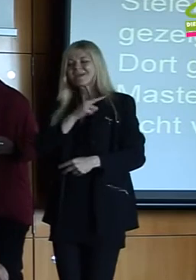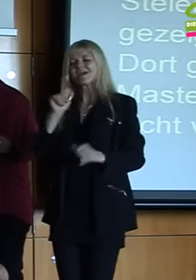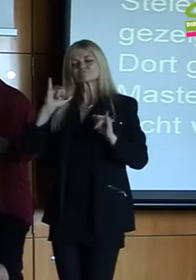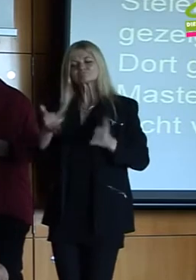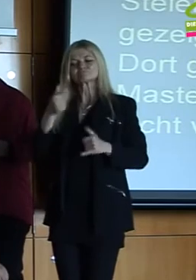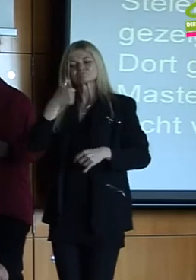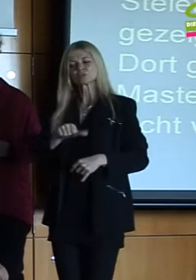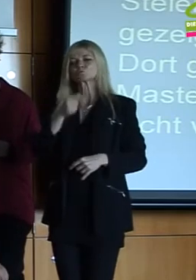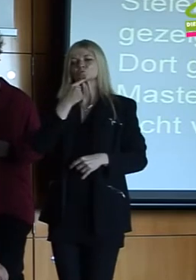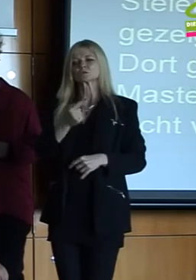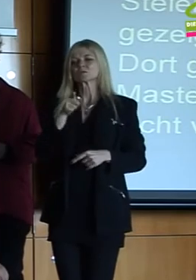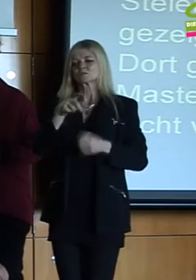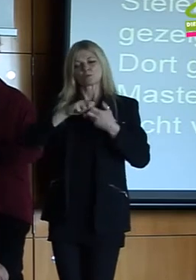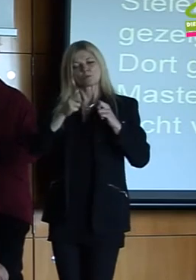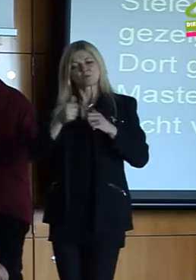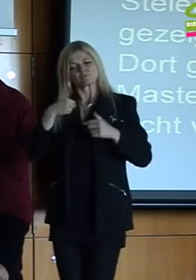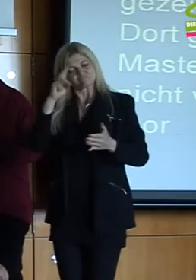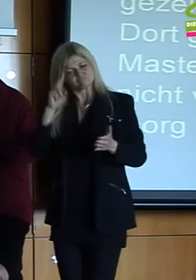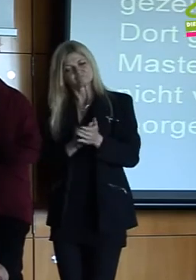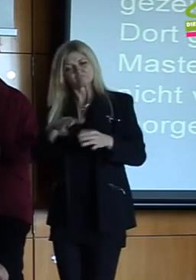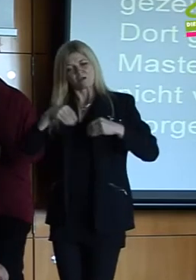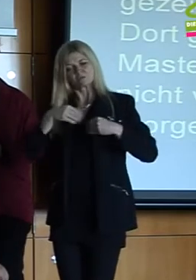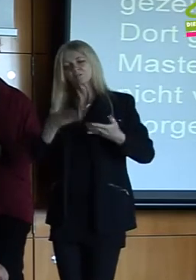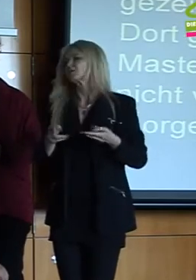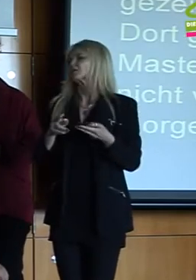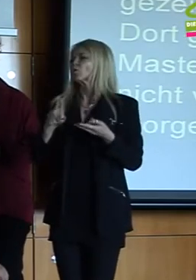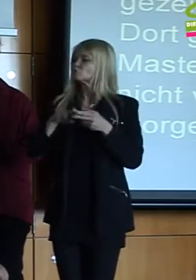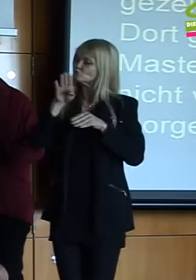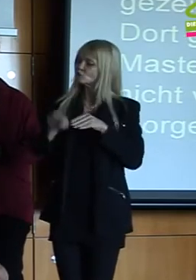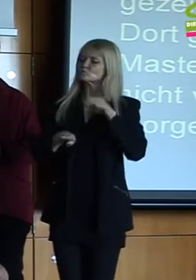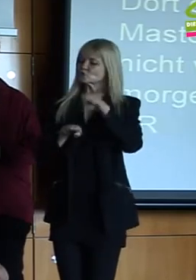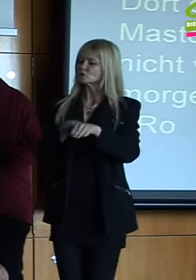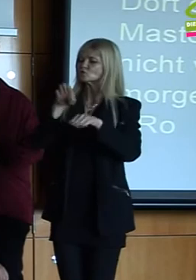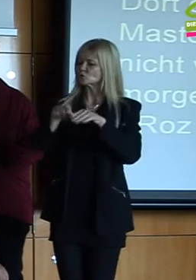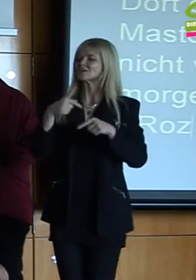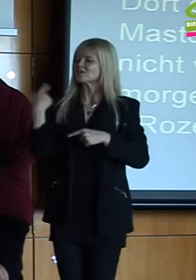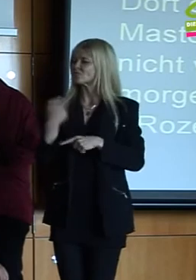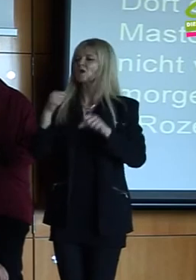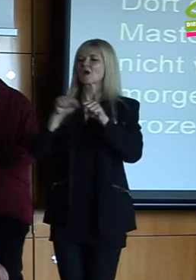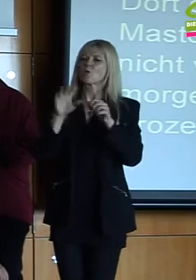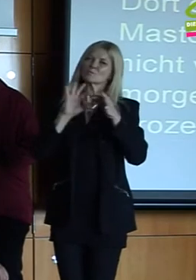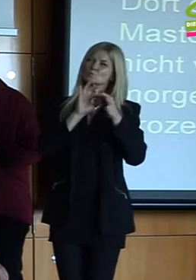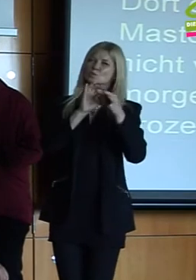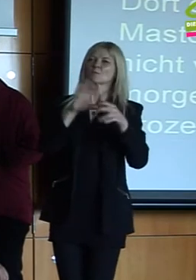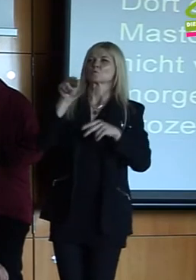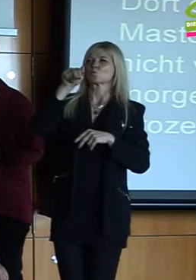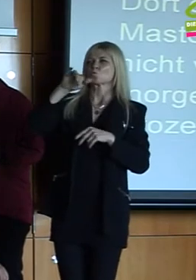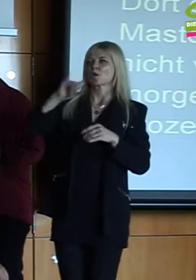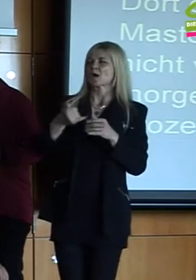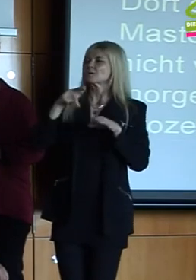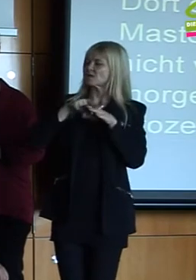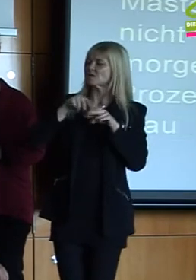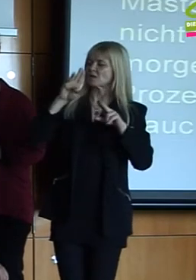dazu, zu den Problemen sich zu bekennen und auch zu sagen, Schritt für Schritt setzen wir das im Sinne der UN-Behindertenrechtskonvention